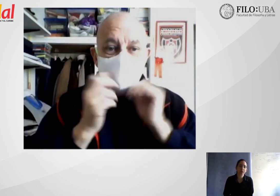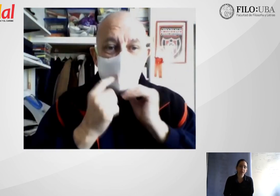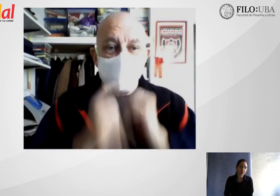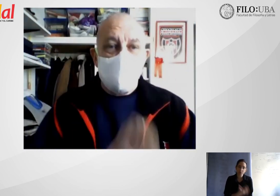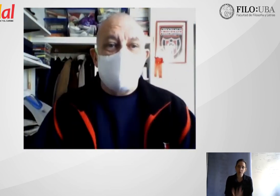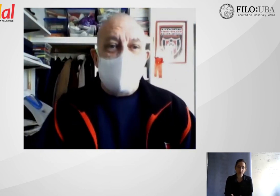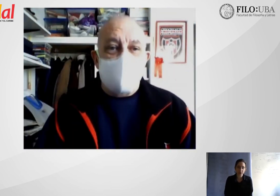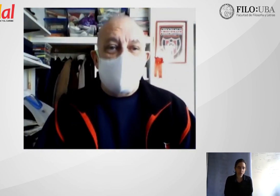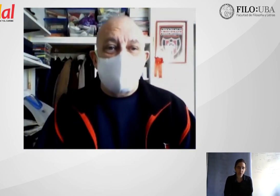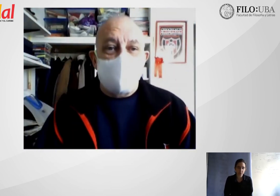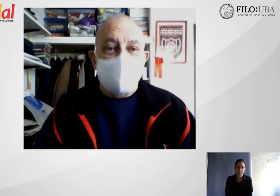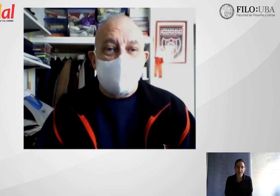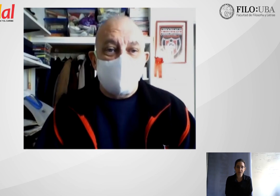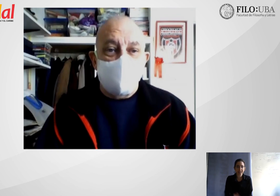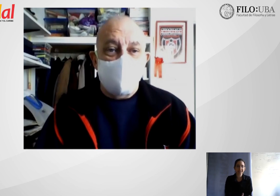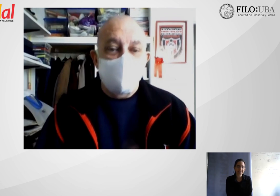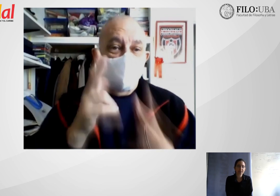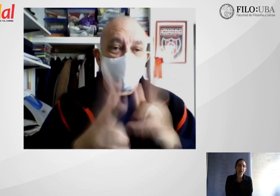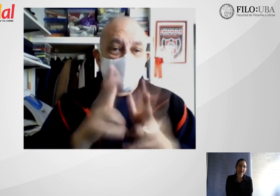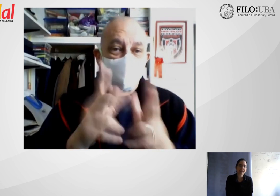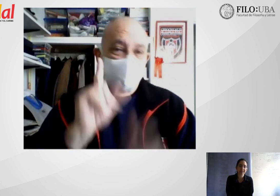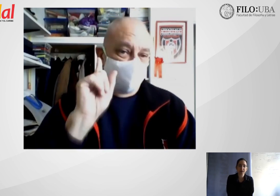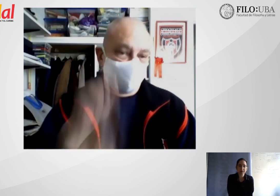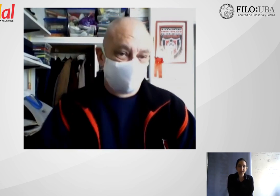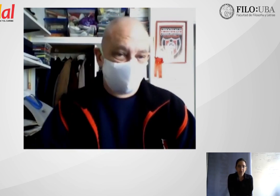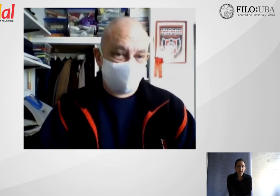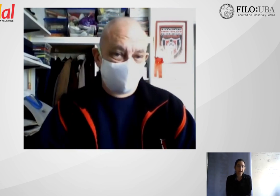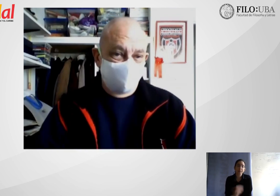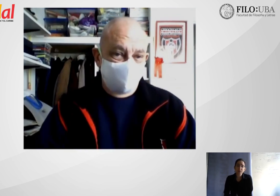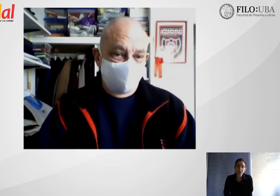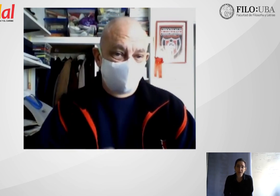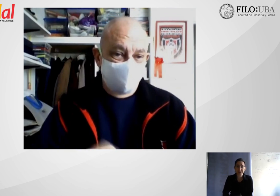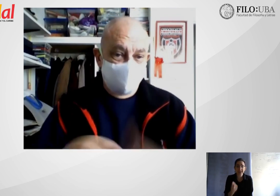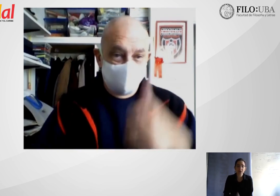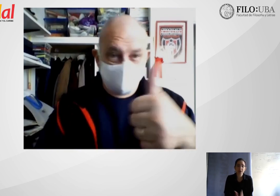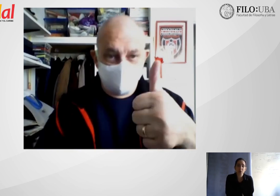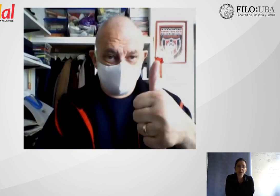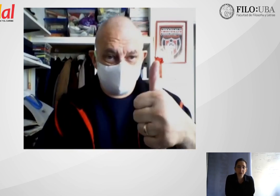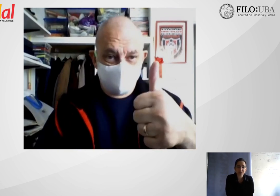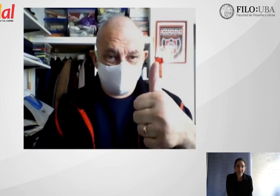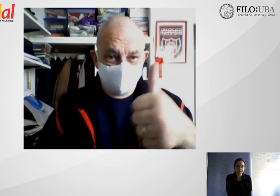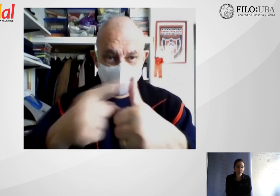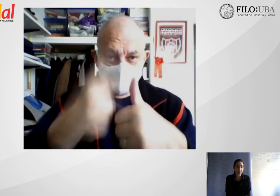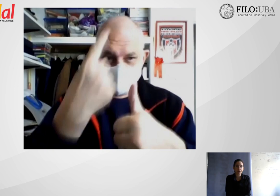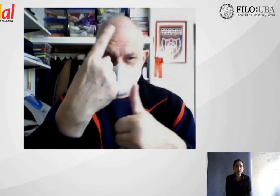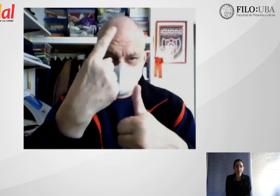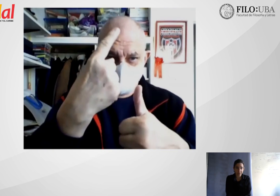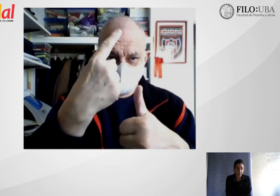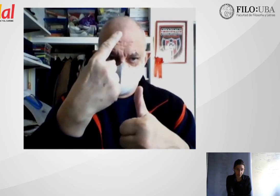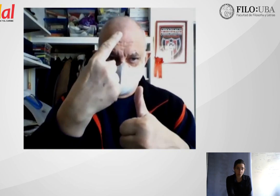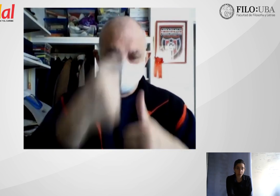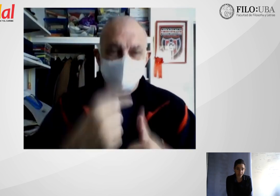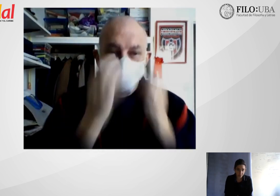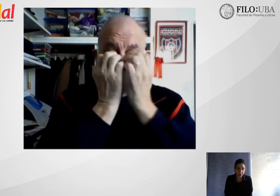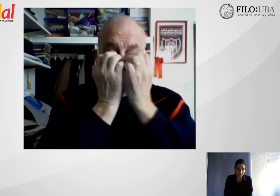lo está poniendo, como todos usamos barbijos, y está haciendo que habla detrás del barbijo. Las personas sordas ni nos damos cuenta cuando alguien está hablando detrás del barbijo.